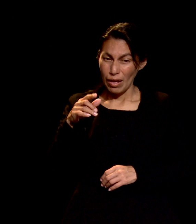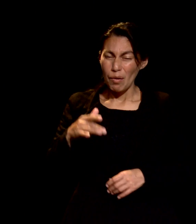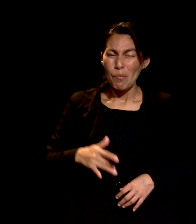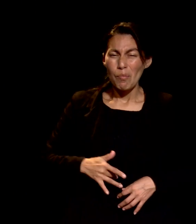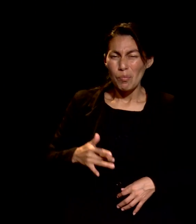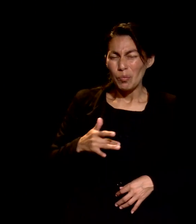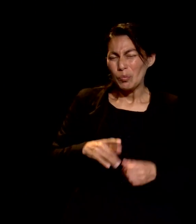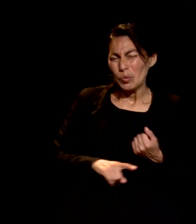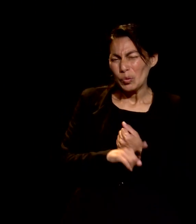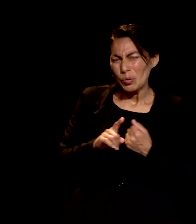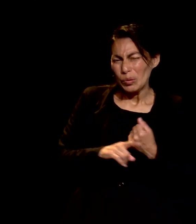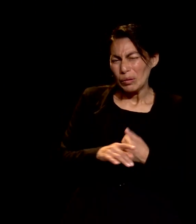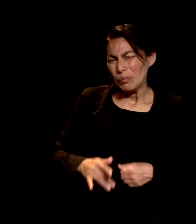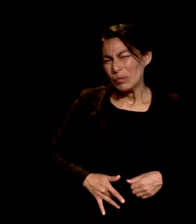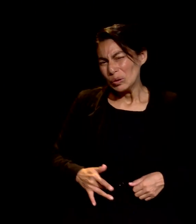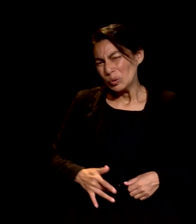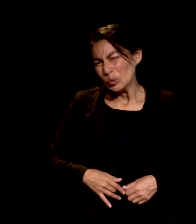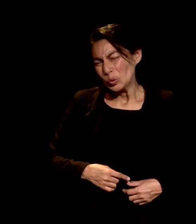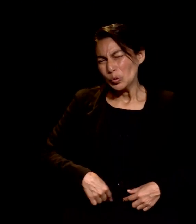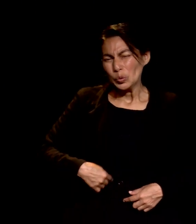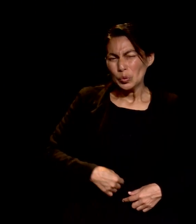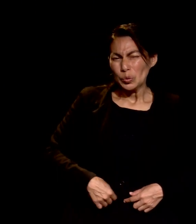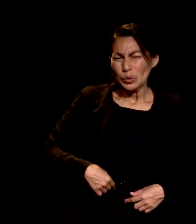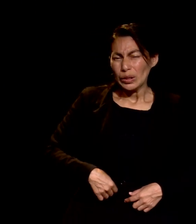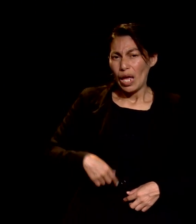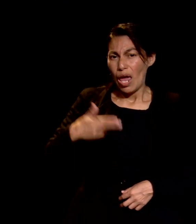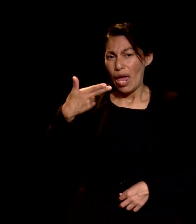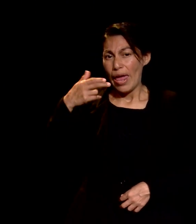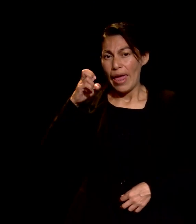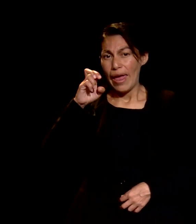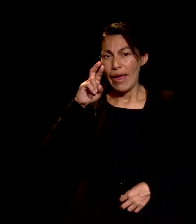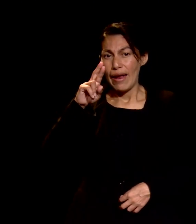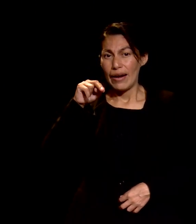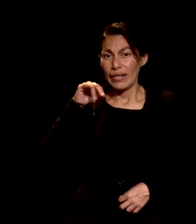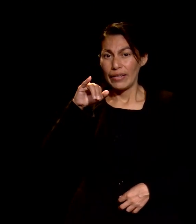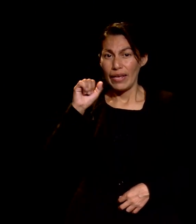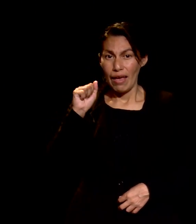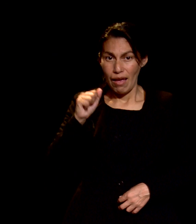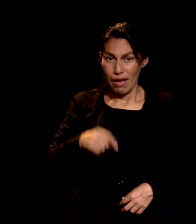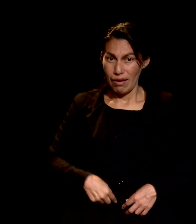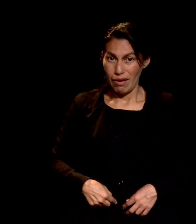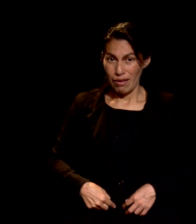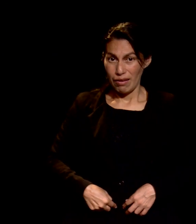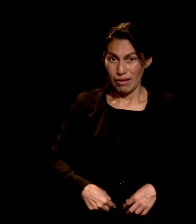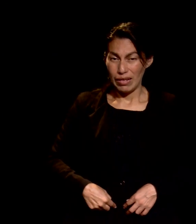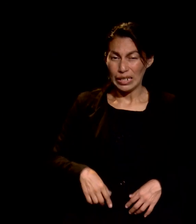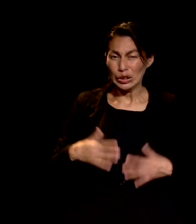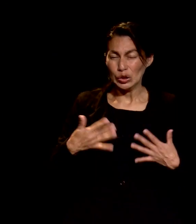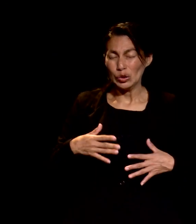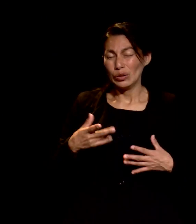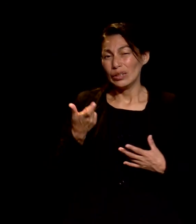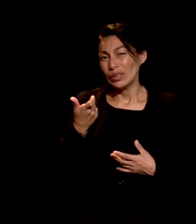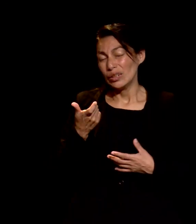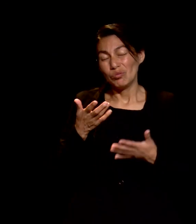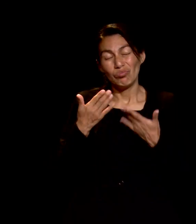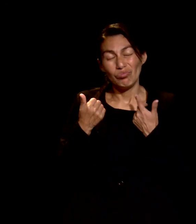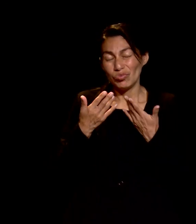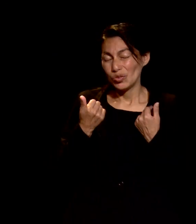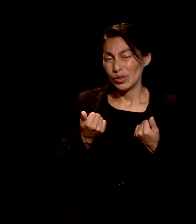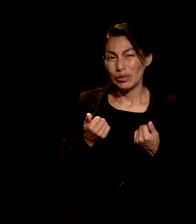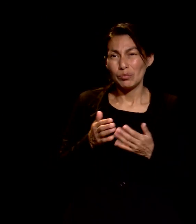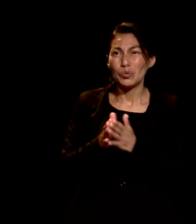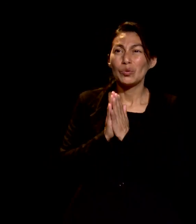estómago Relacionado con una hernia y a tal Que necesita ser operada Pero no tengo los recursos por el